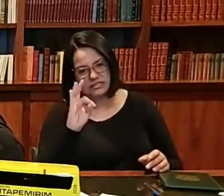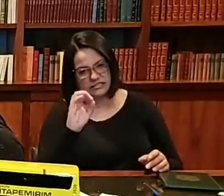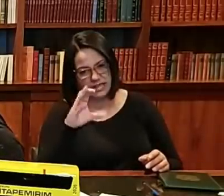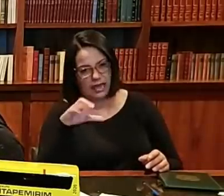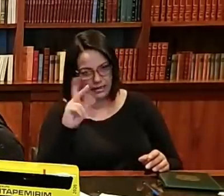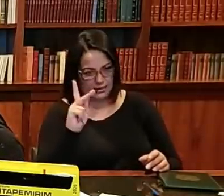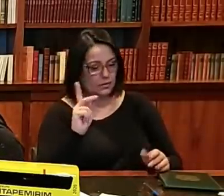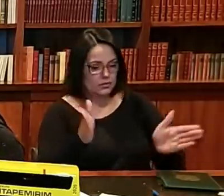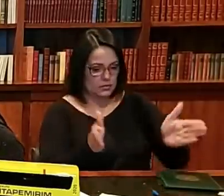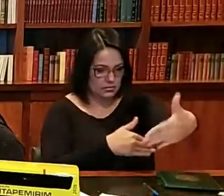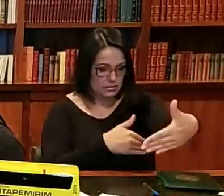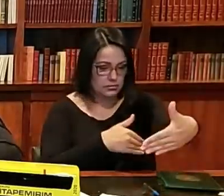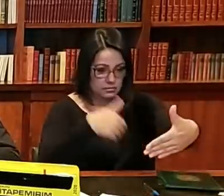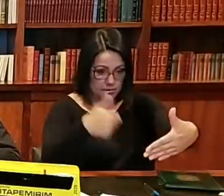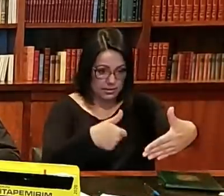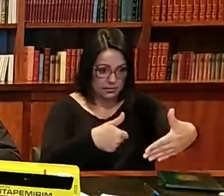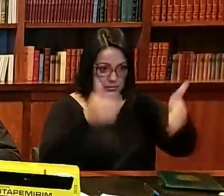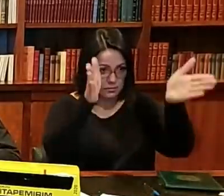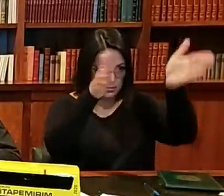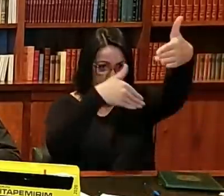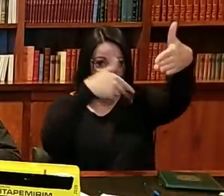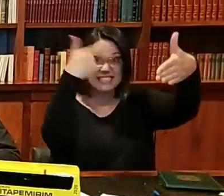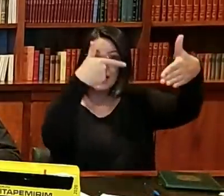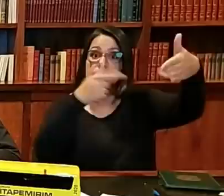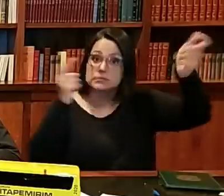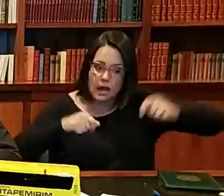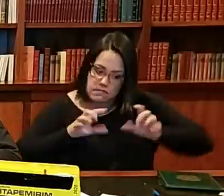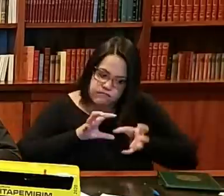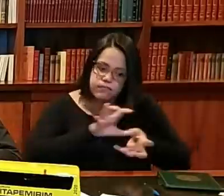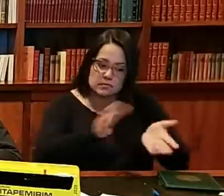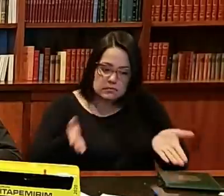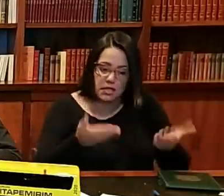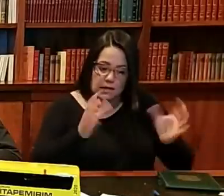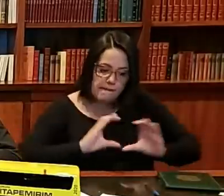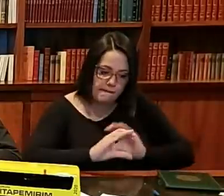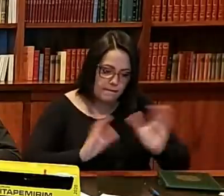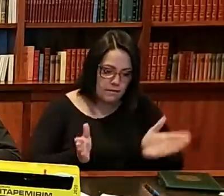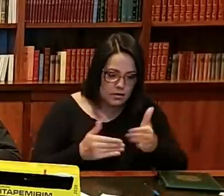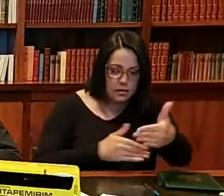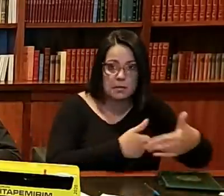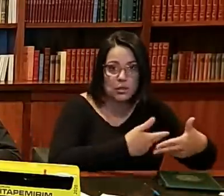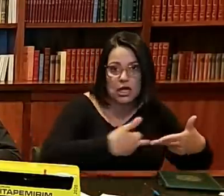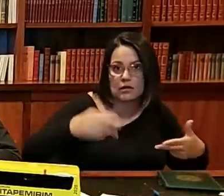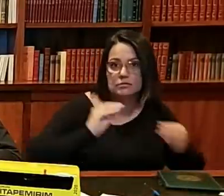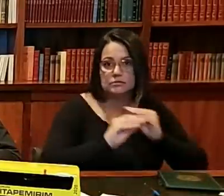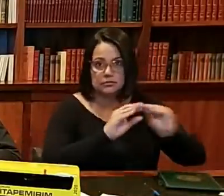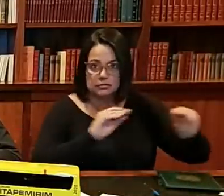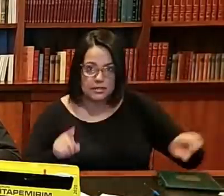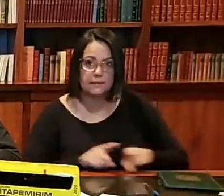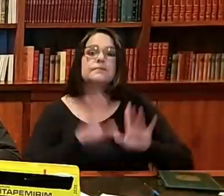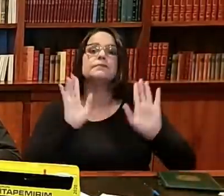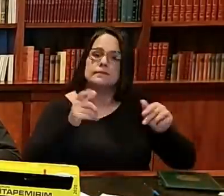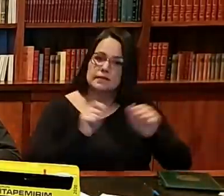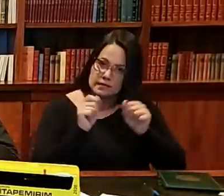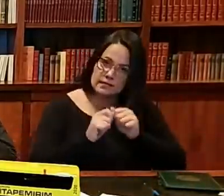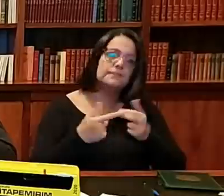é muito mais carga na mesma composição. Então adaptamos as obras de arte especiais, que são os viadutos,